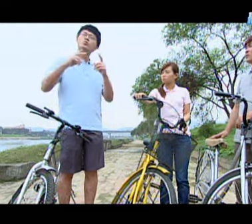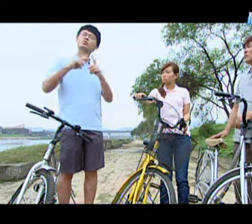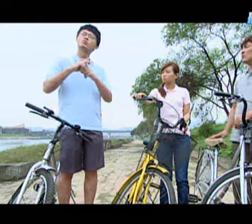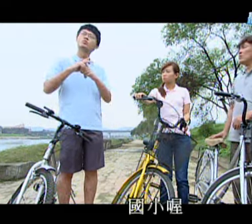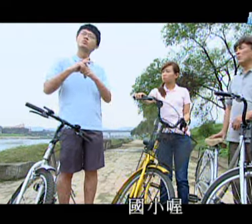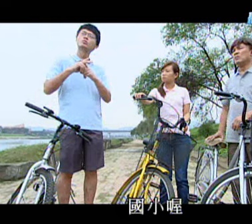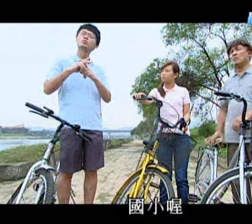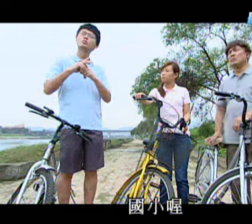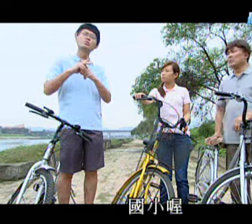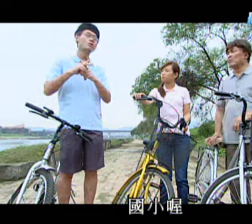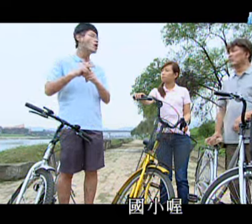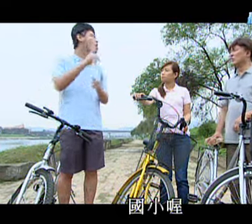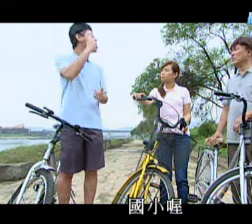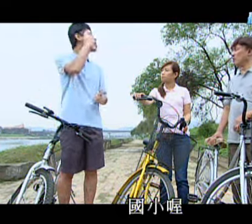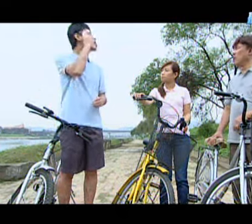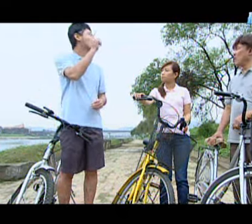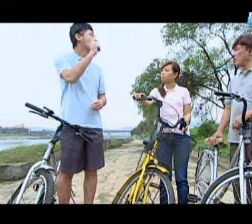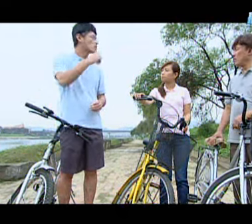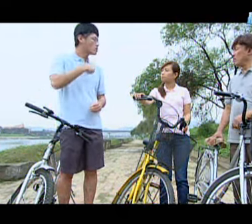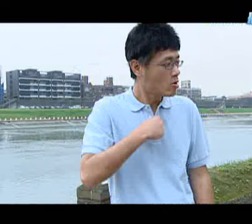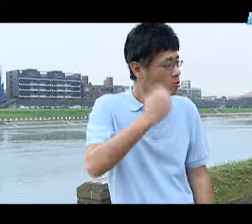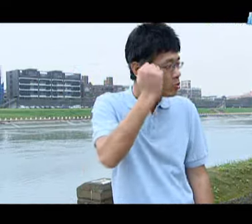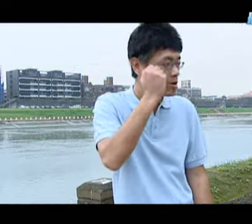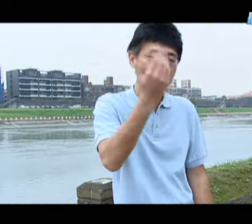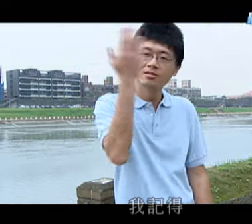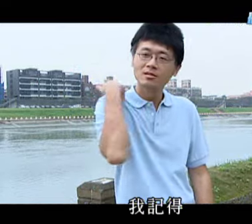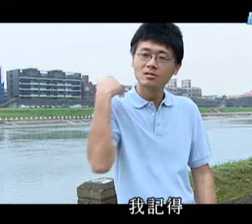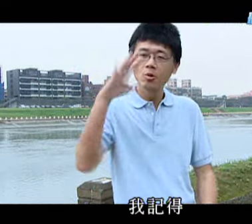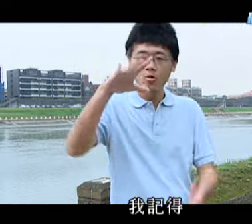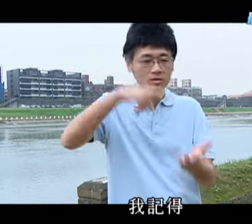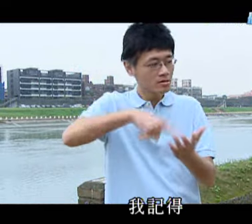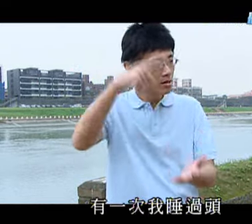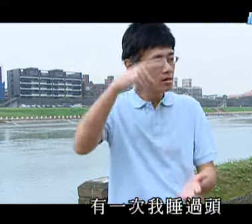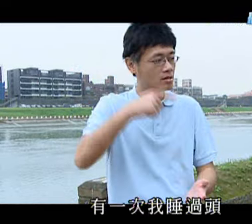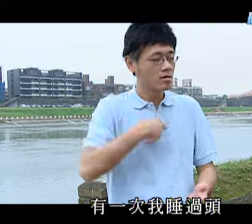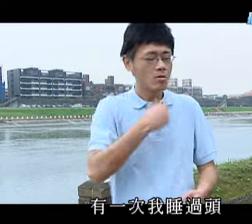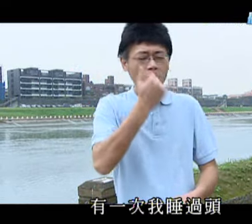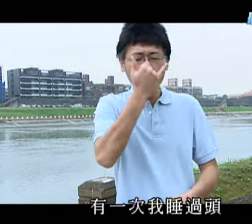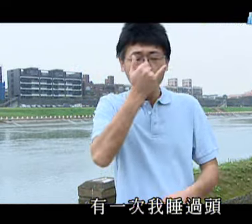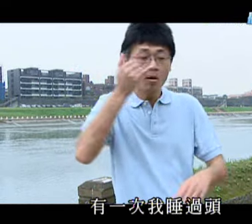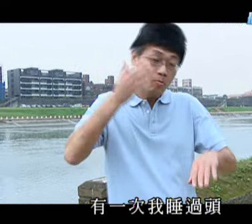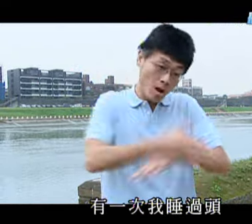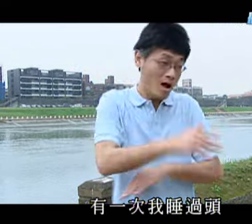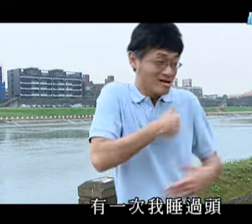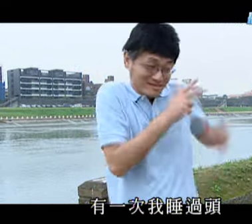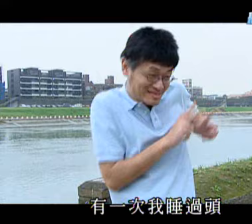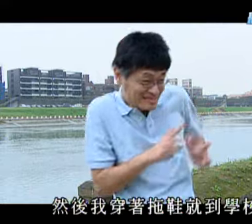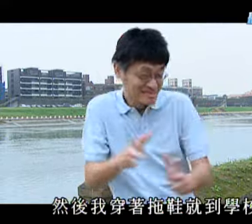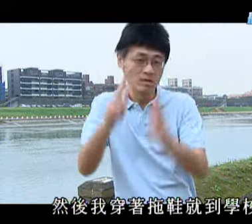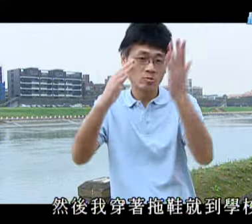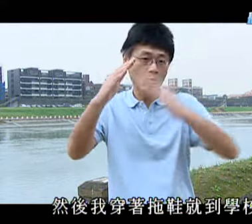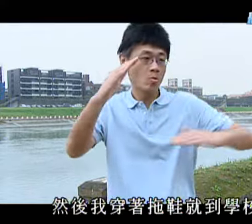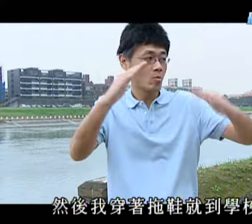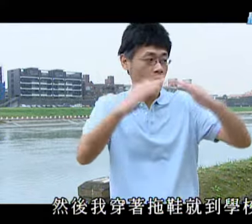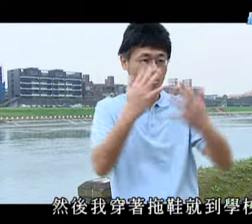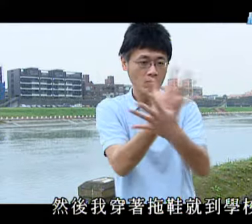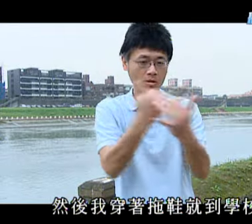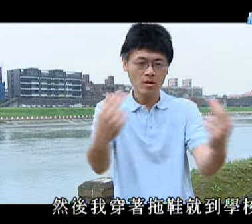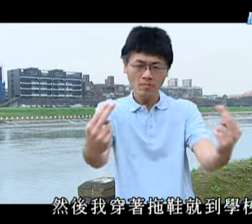国小哦，哦，我记得哦，有一次啊，我睡过头，然后呢，我穿着拖鞋啊，就